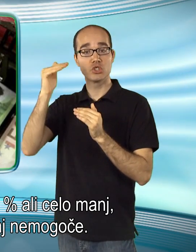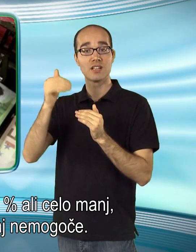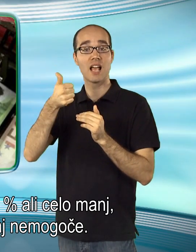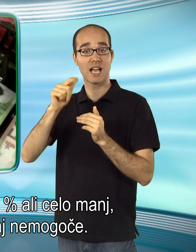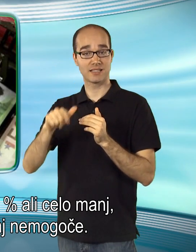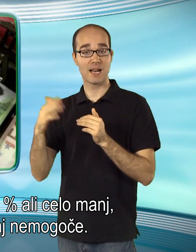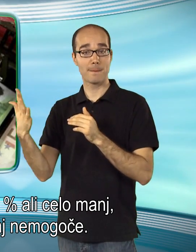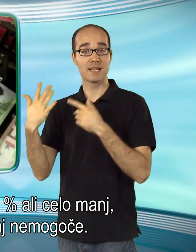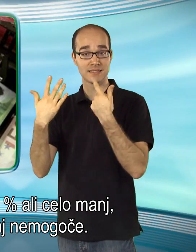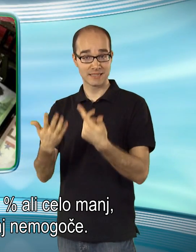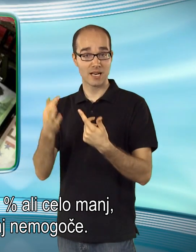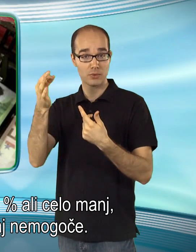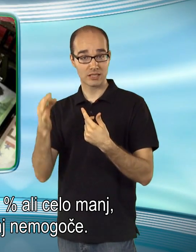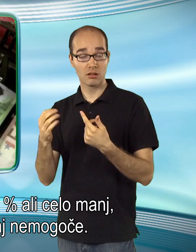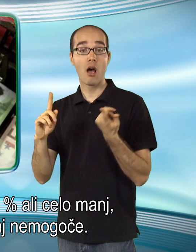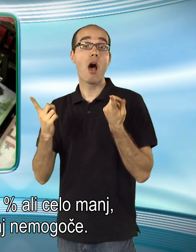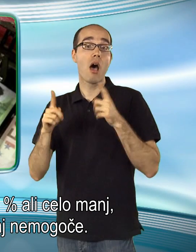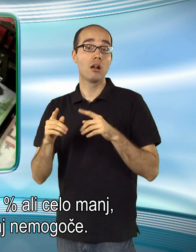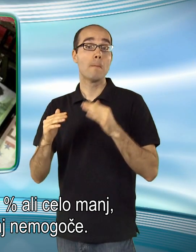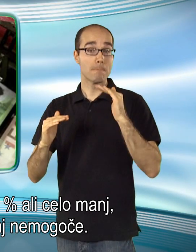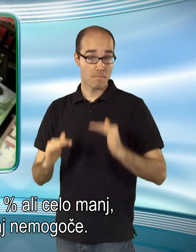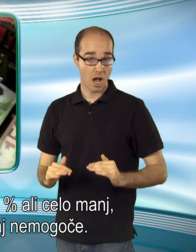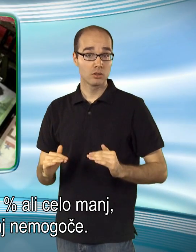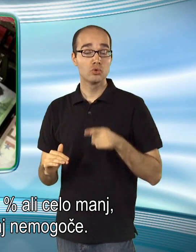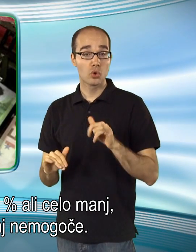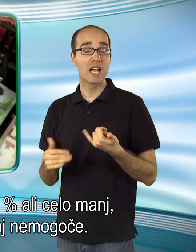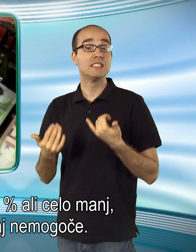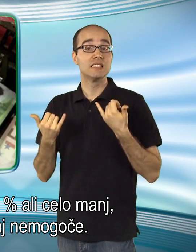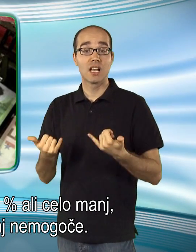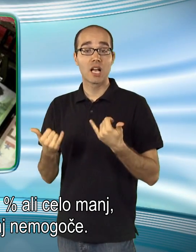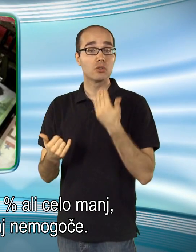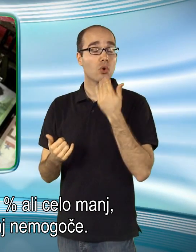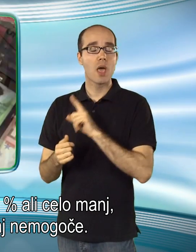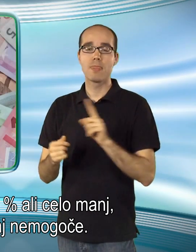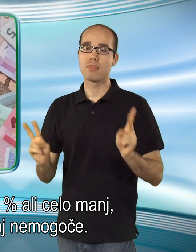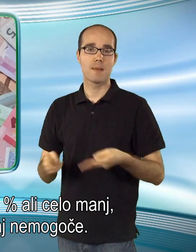1,75 odstotka ali celo manj, je to sedaj skoraj nemogoče.